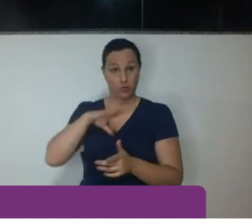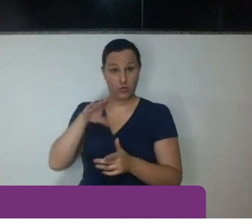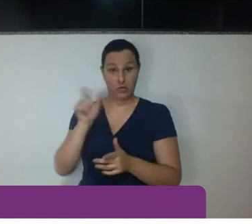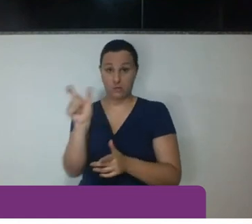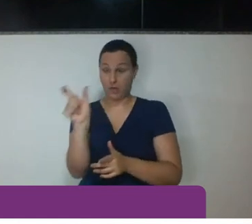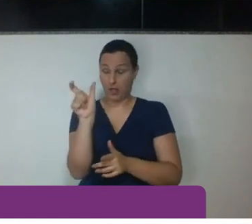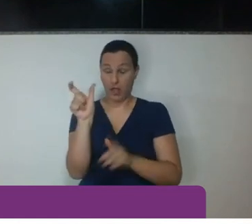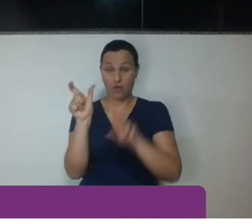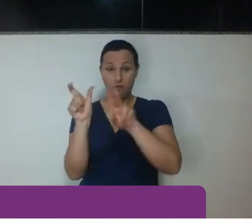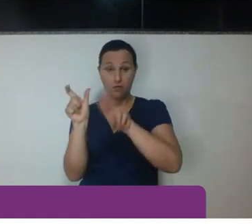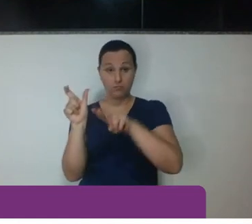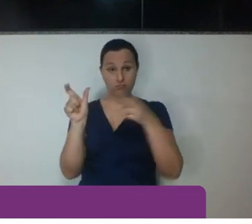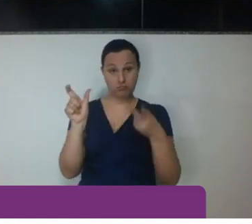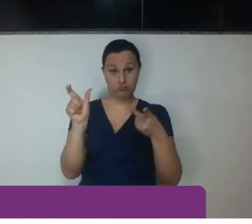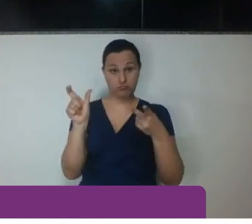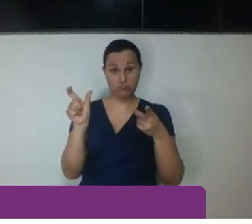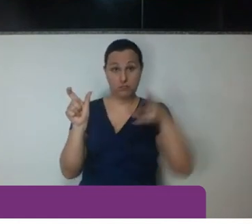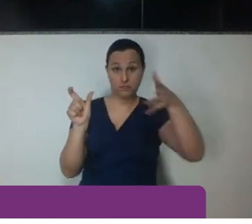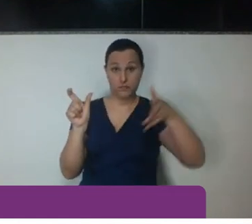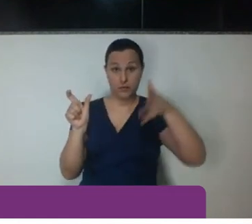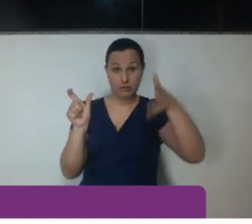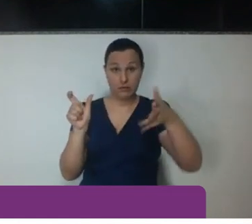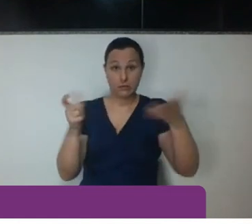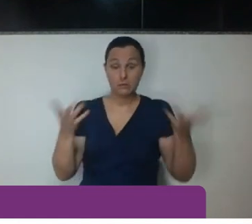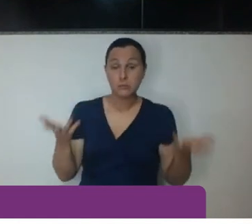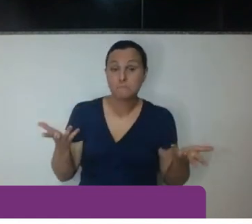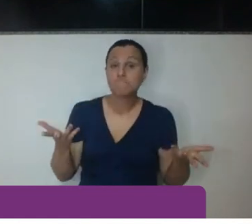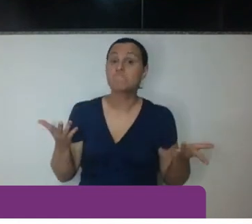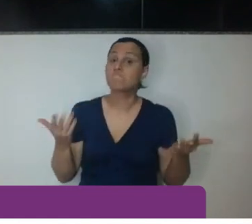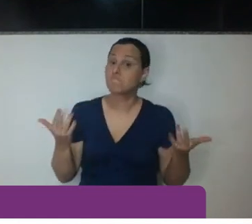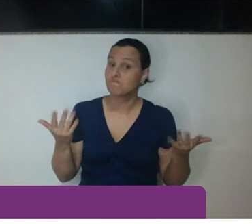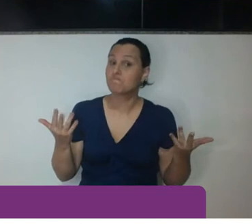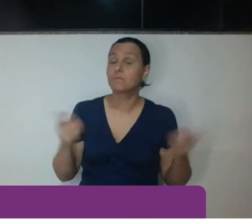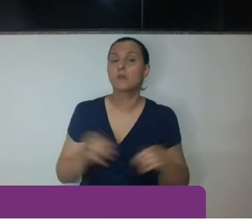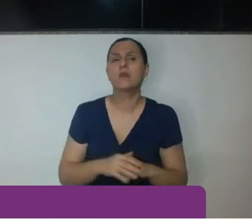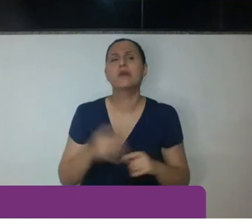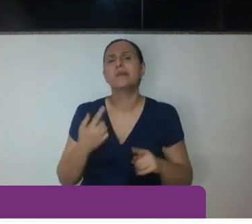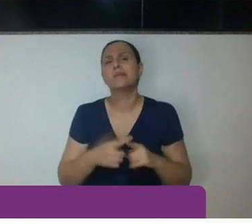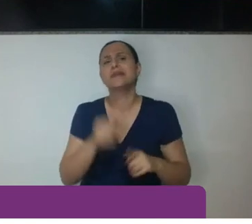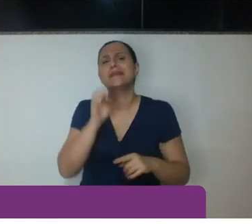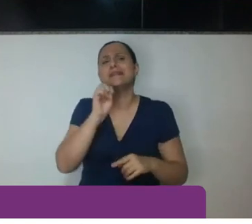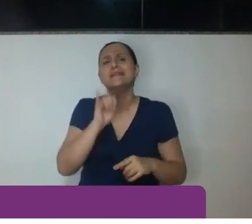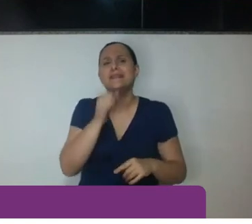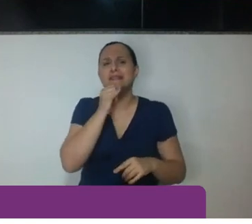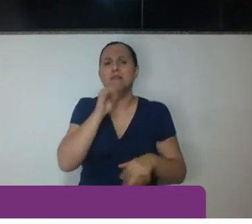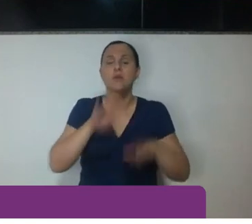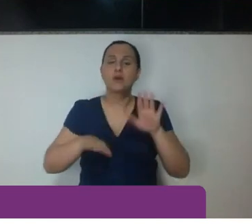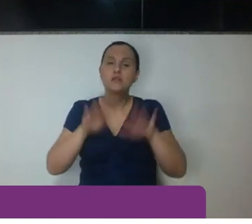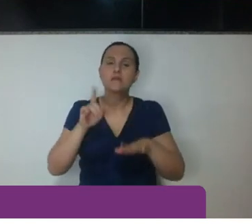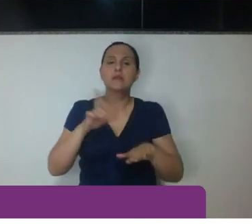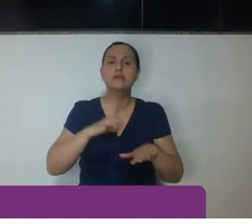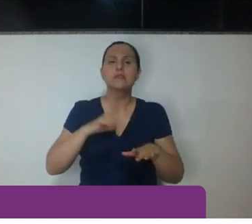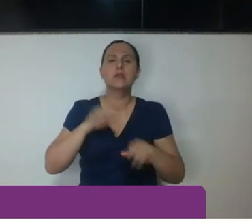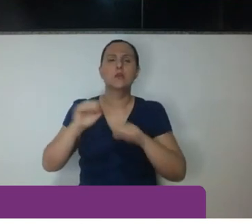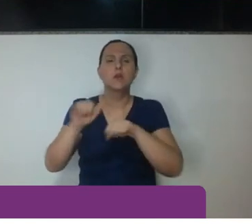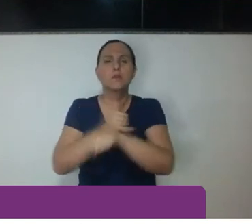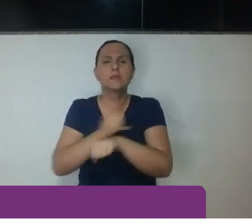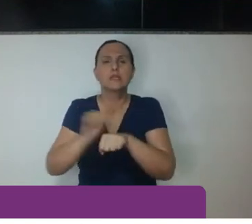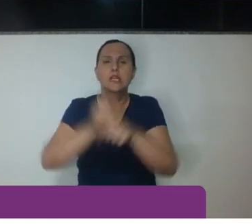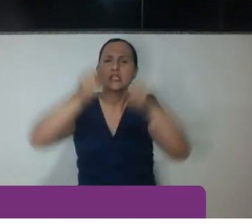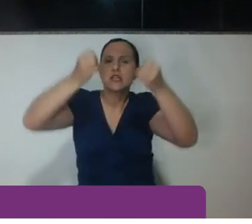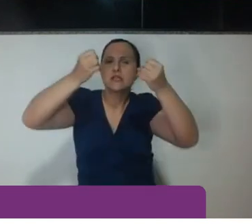de tradução, que é uma explicitação, ou seja, trazer aquilo às claras para dentro do contexto, como eu falei para